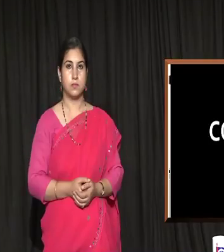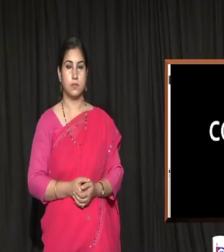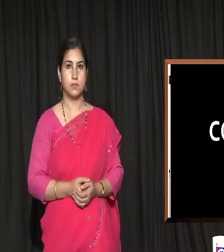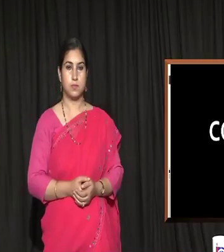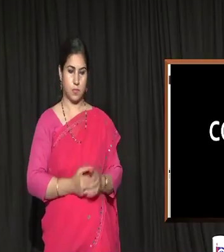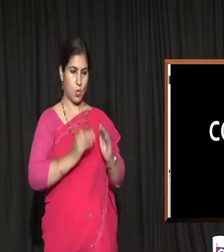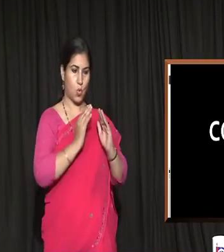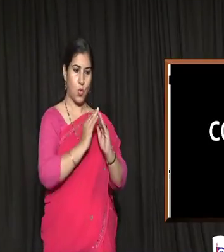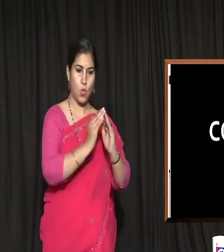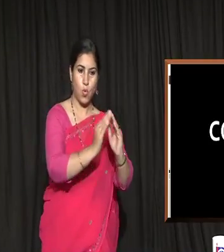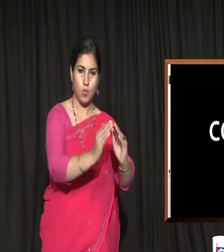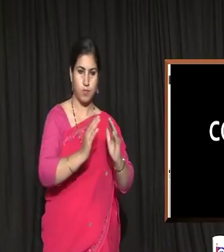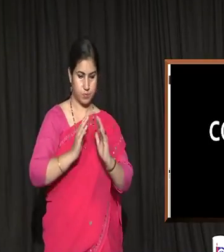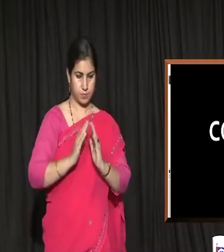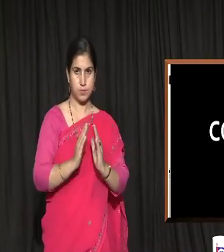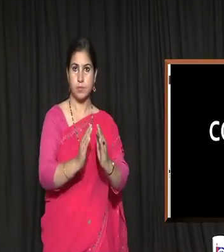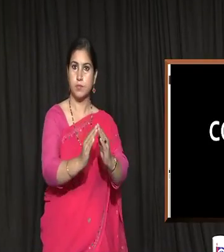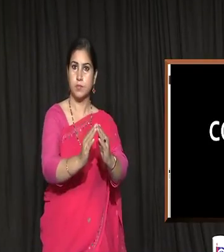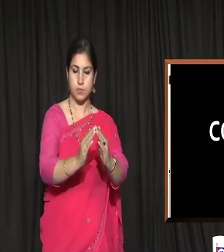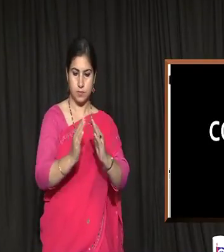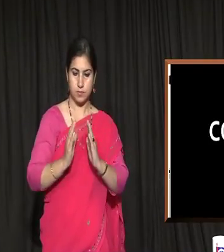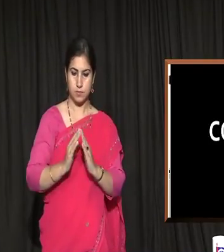कॉलोनी बस्ती.